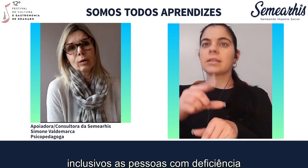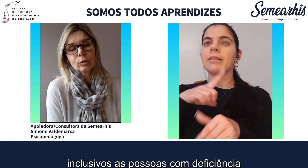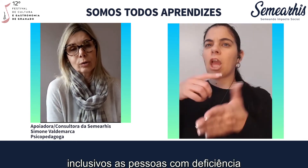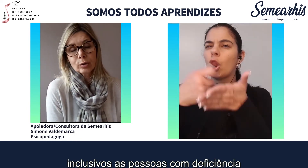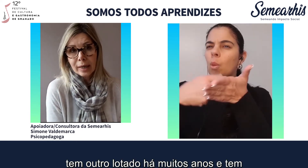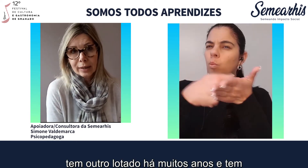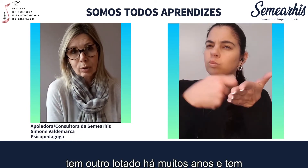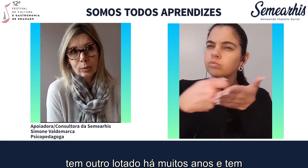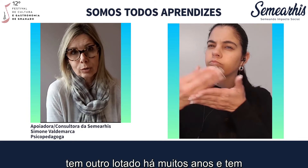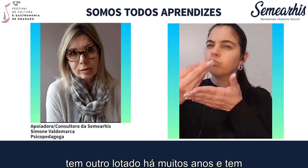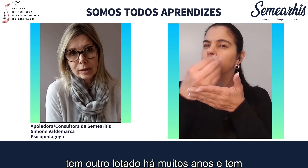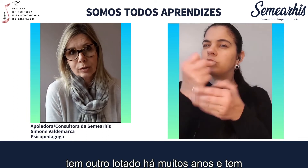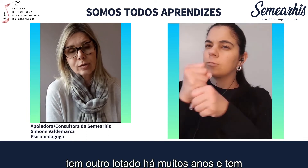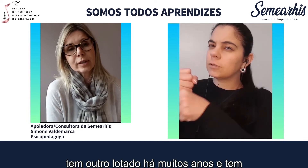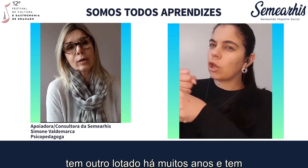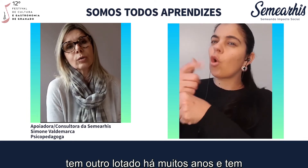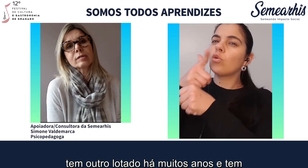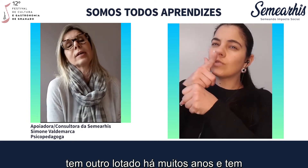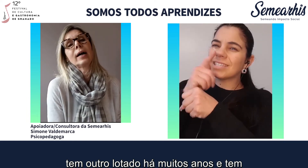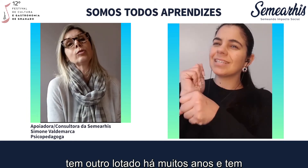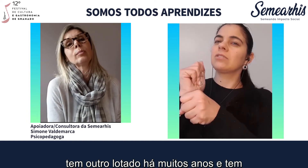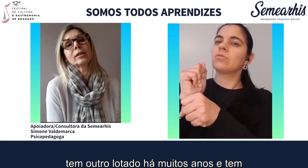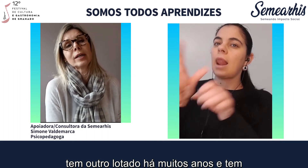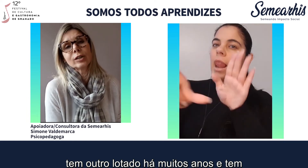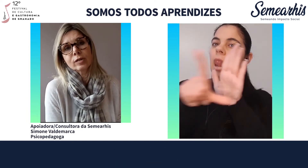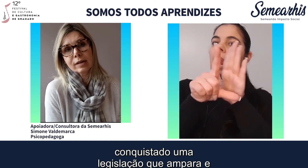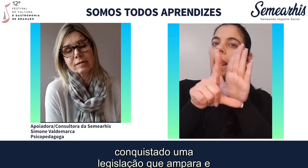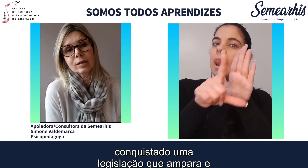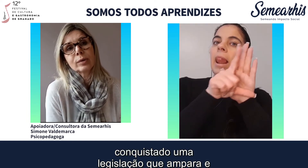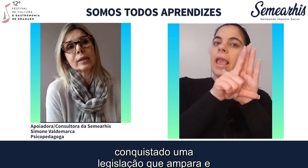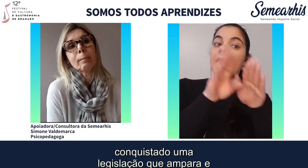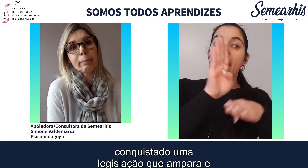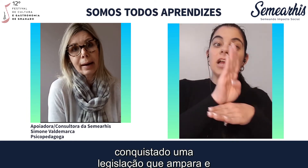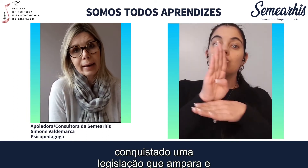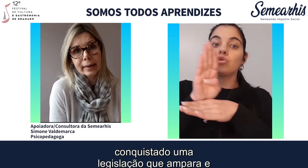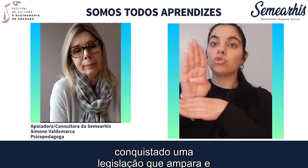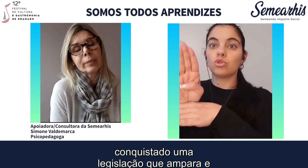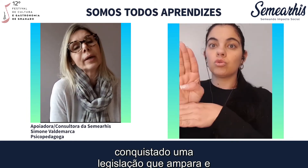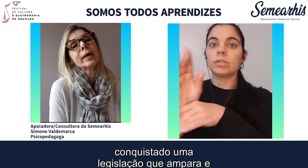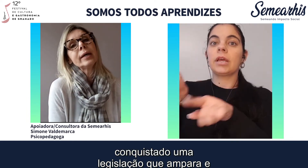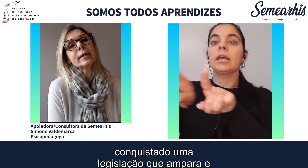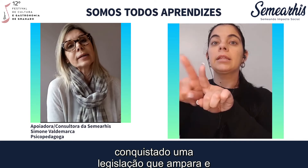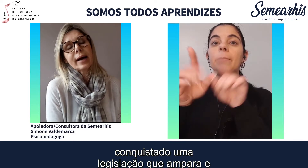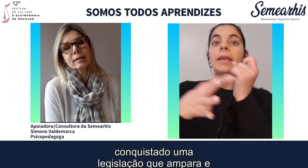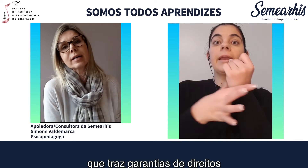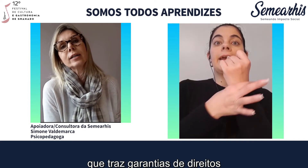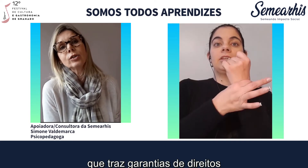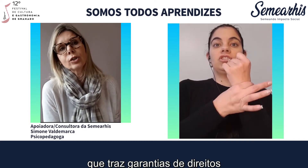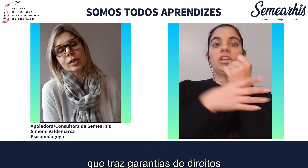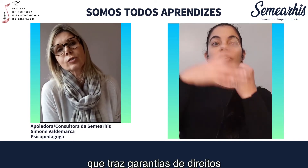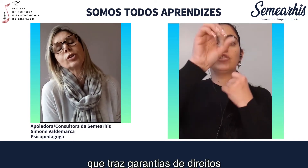deficiência têm lutado há muitos anos e têm conquistado uma legislação que ampara e que